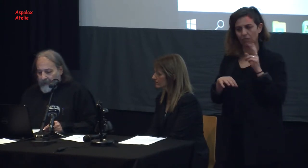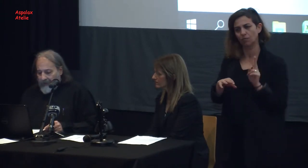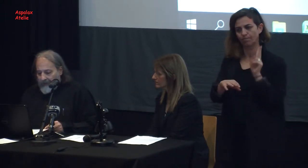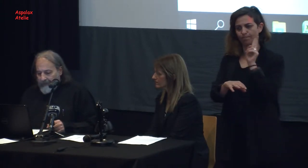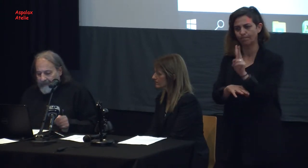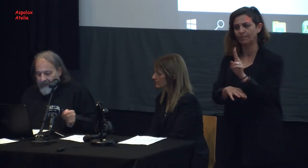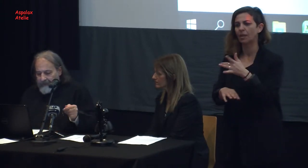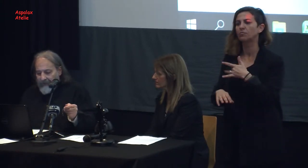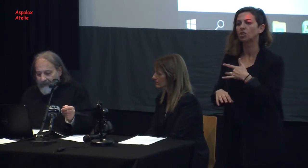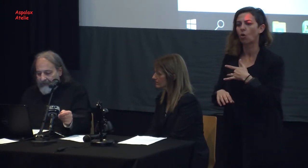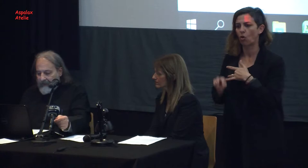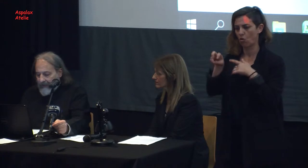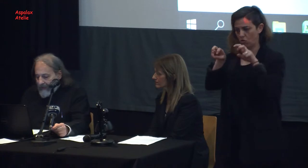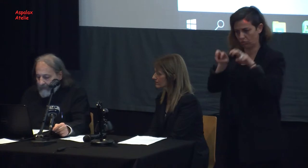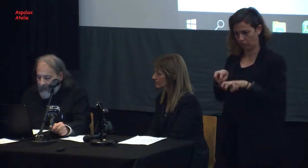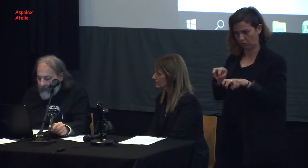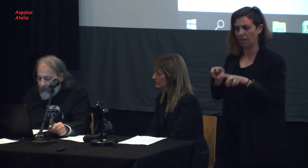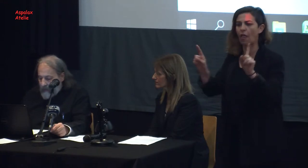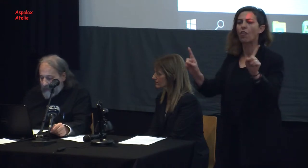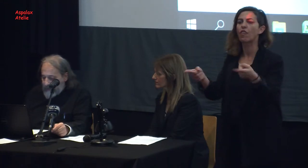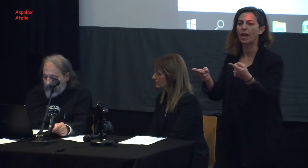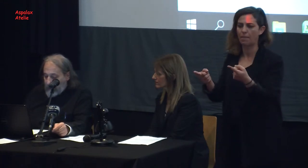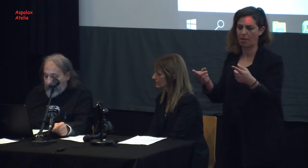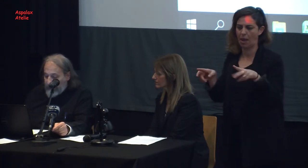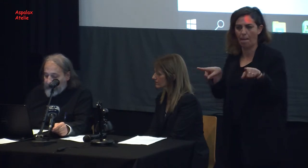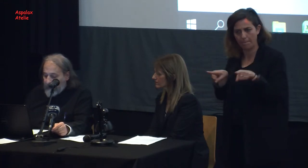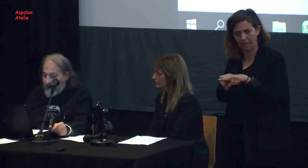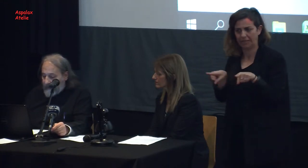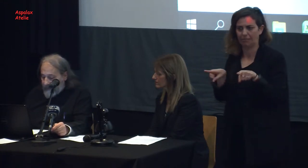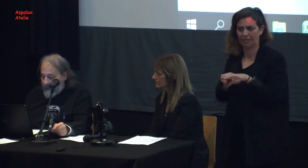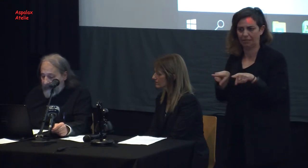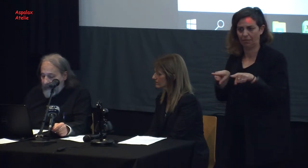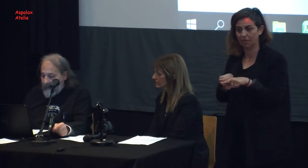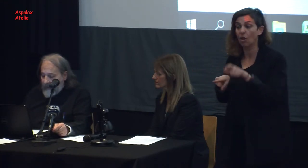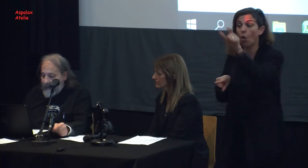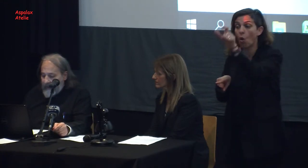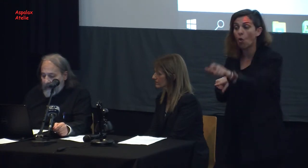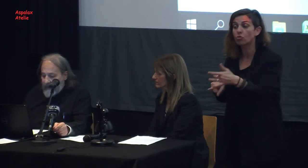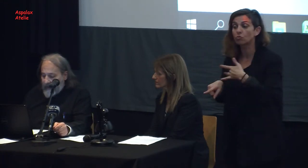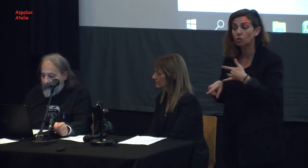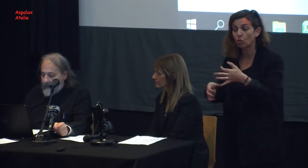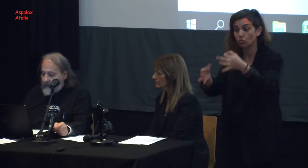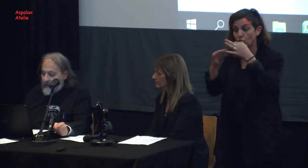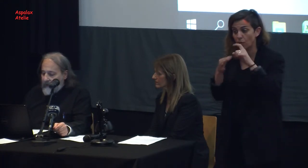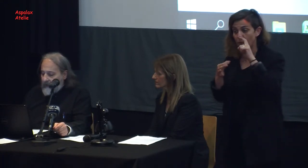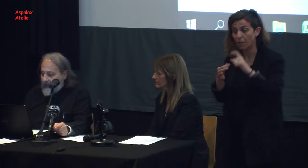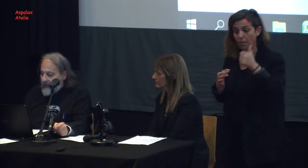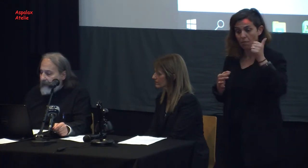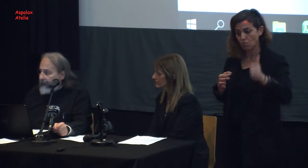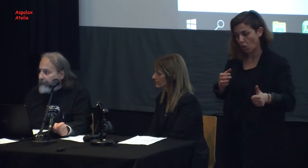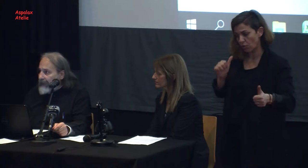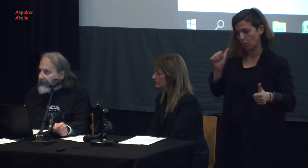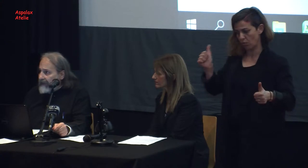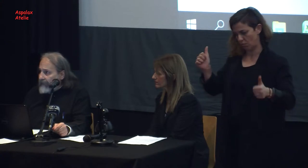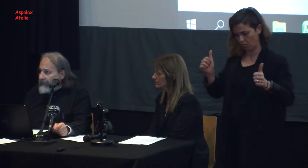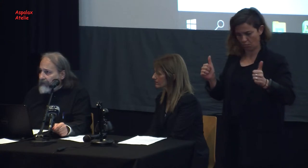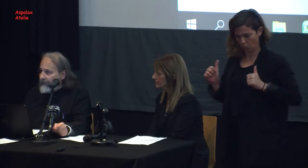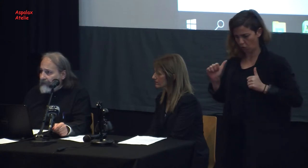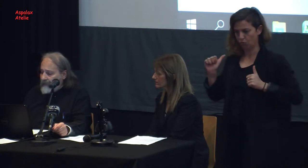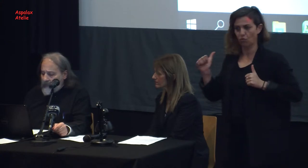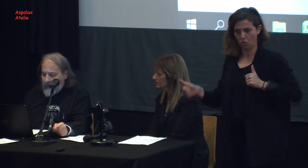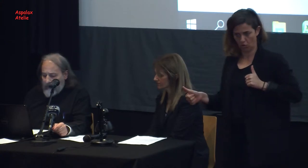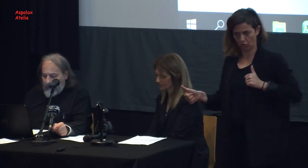Ο ψυχοθεραπευτής μας σύστησε να κάνουμε τη δυο μας ατομική ψυχοθεραπεία, ενώ εκείνος θα έκανε θεραπεία